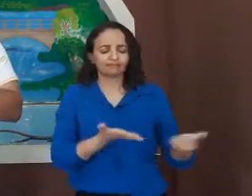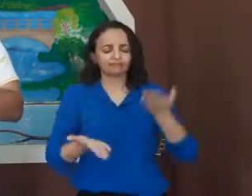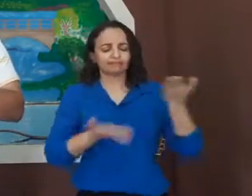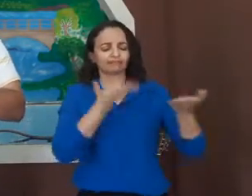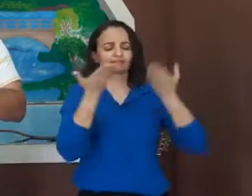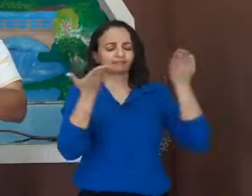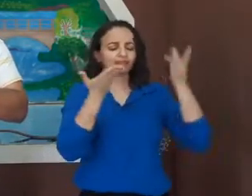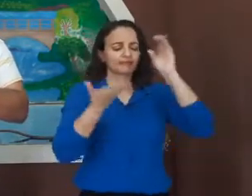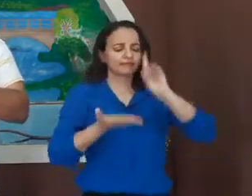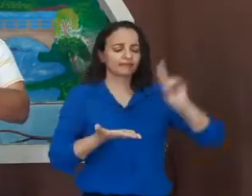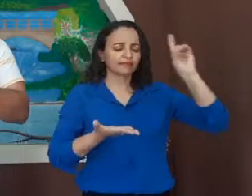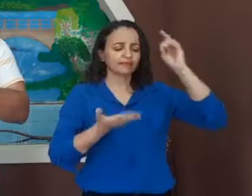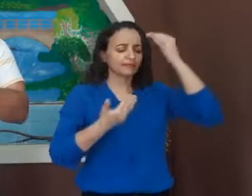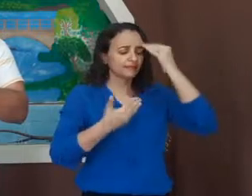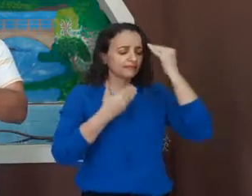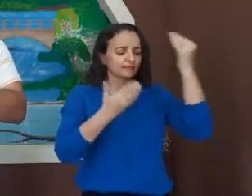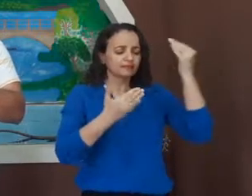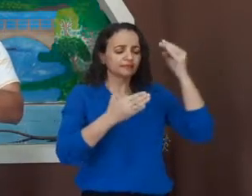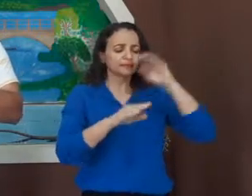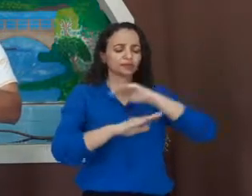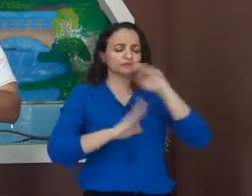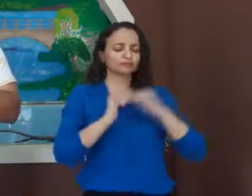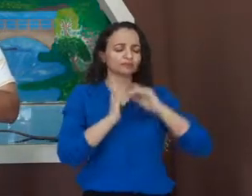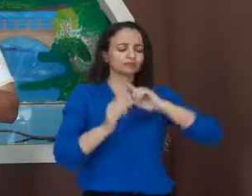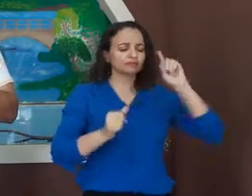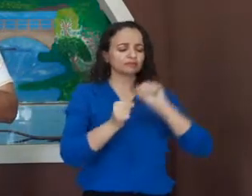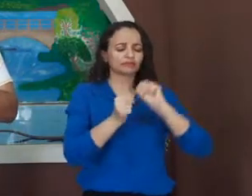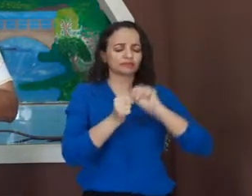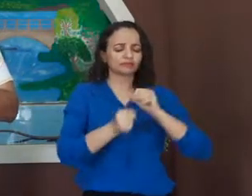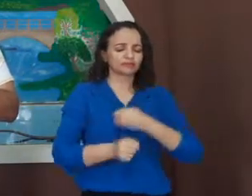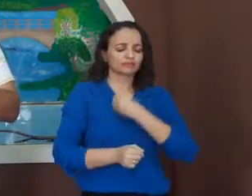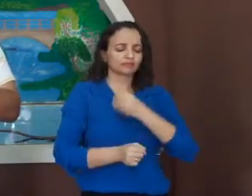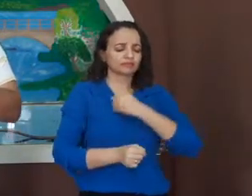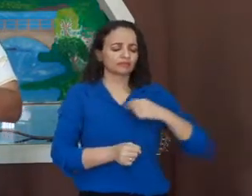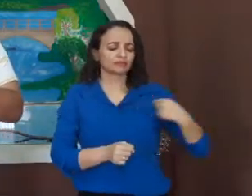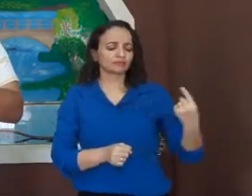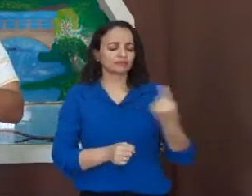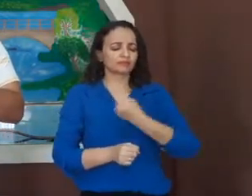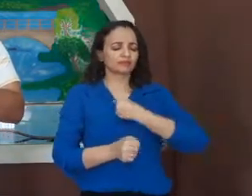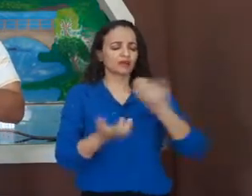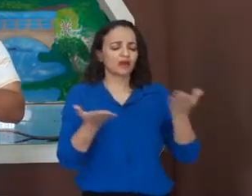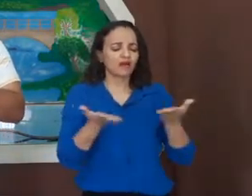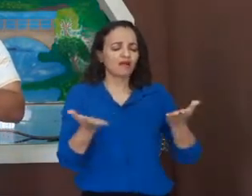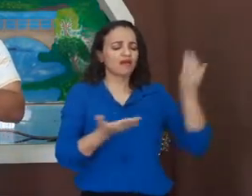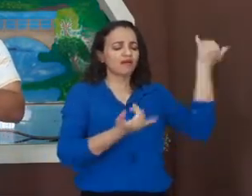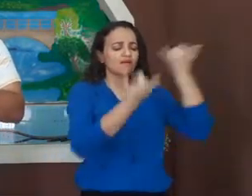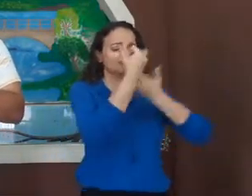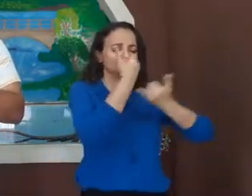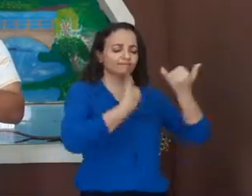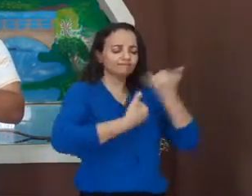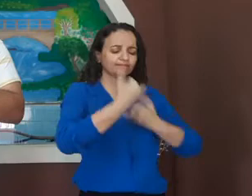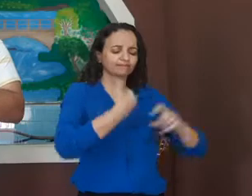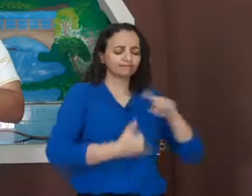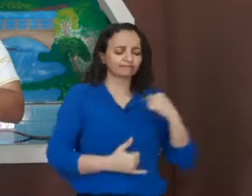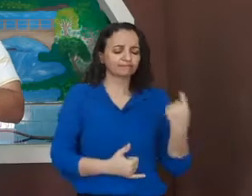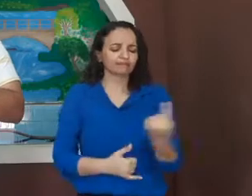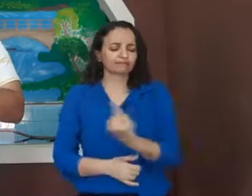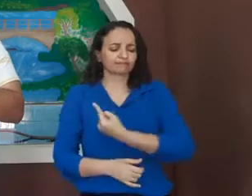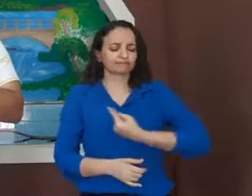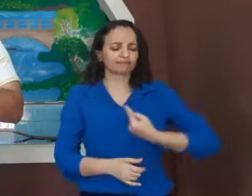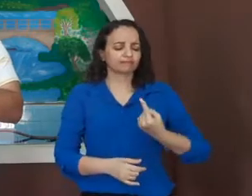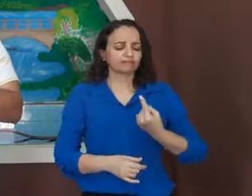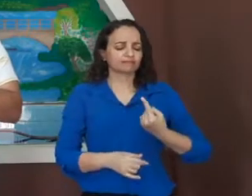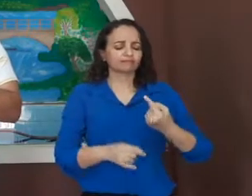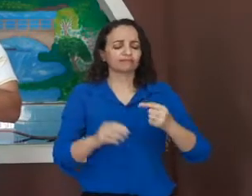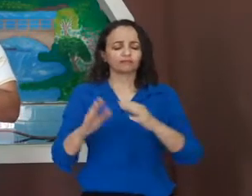exaltar, Deus. Muito obrigado por tudo que o Senhor tem feito em nossas vidas. Falar conosco, Senhor Deus, mais uma vez, através